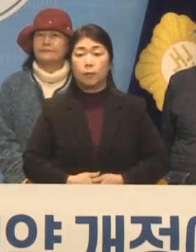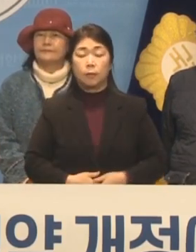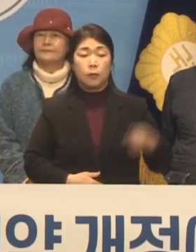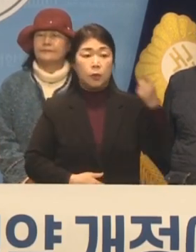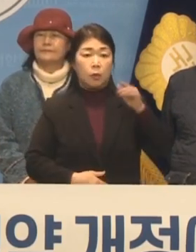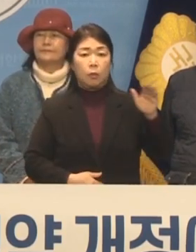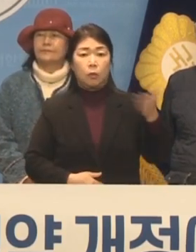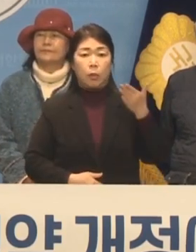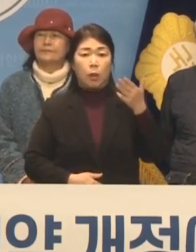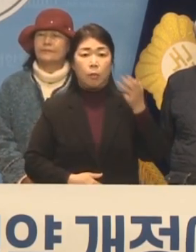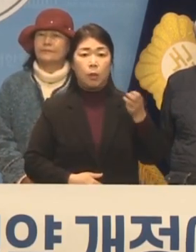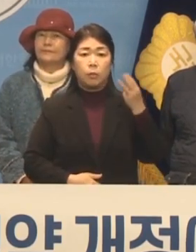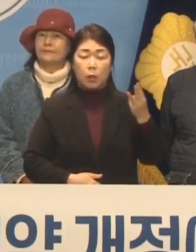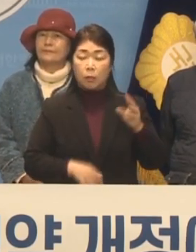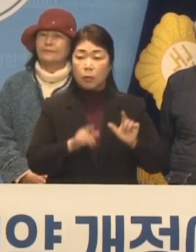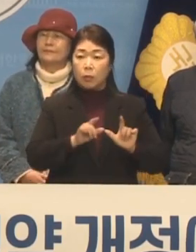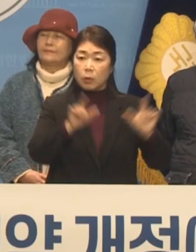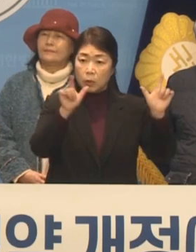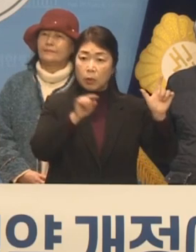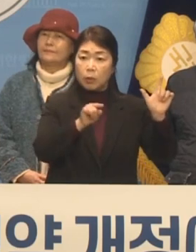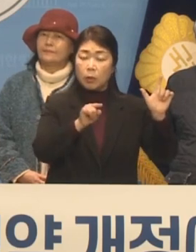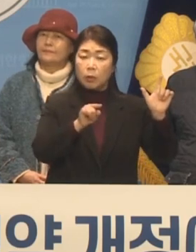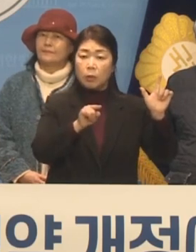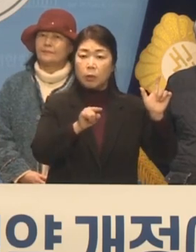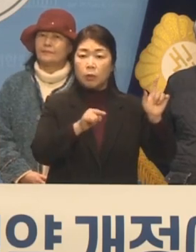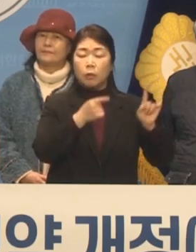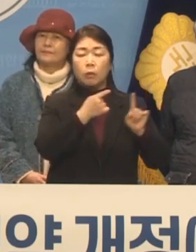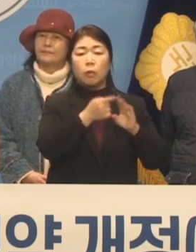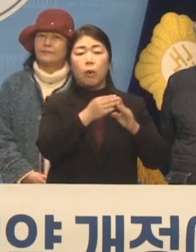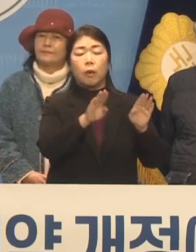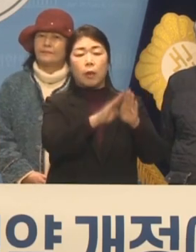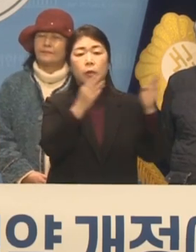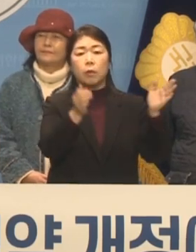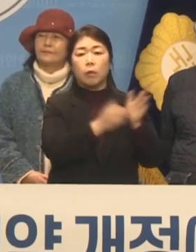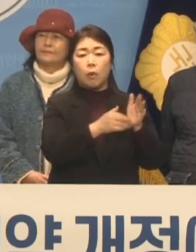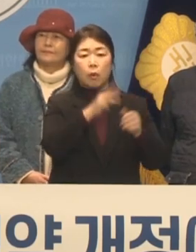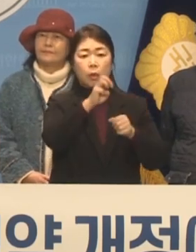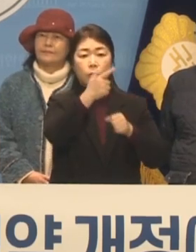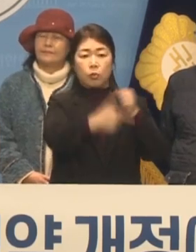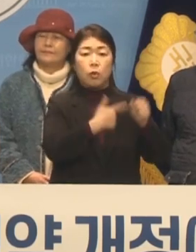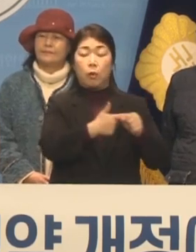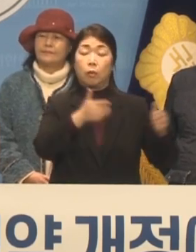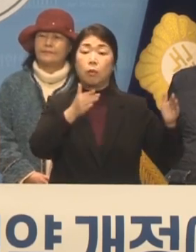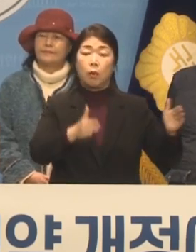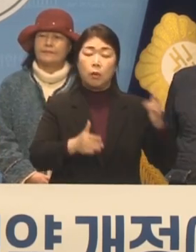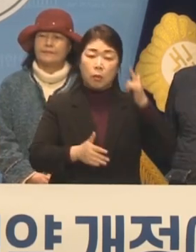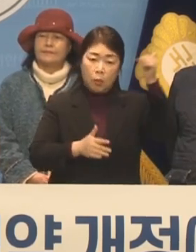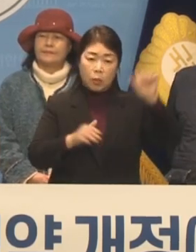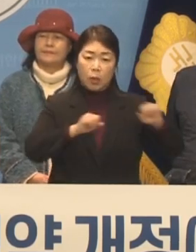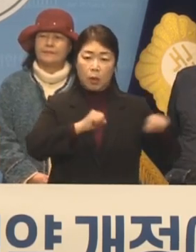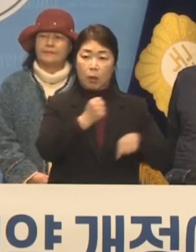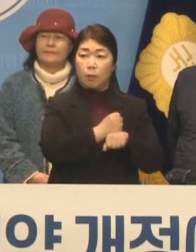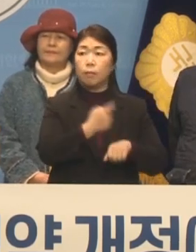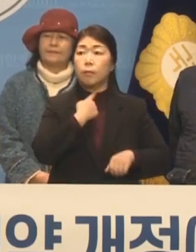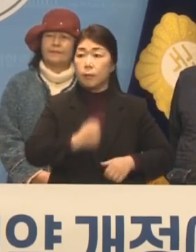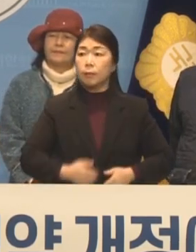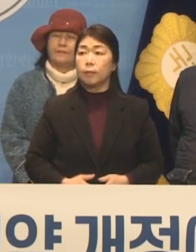1983년 십정동 부흥촌의 샘토교회를 개척해서 36년간 목회의 길을